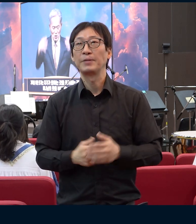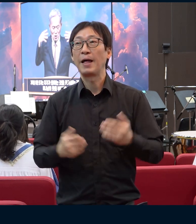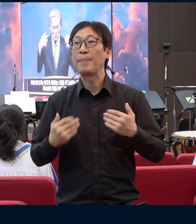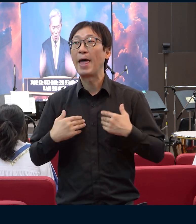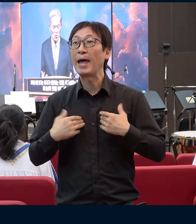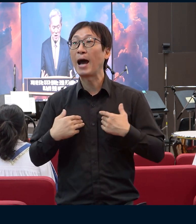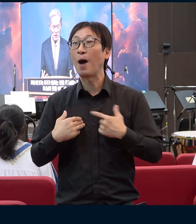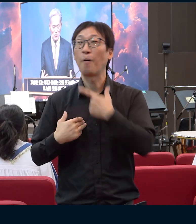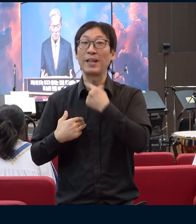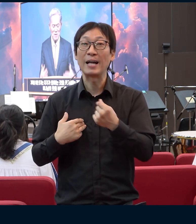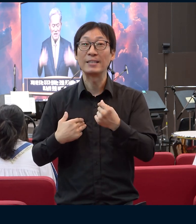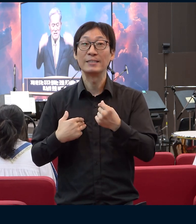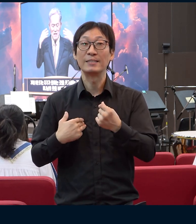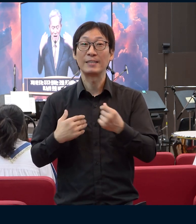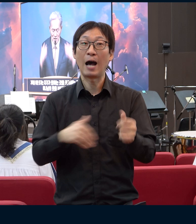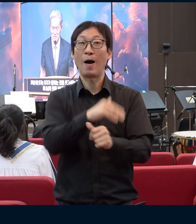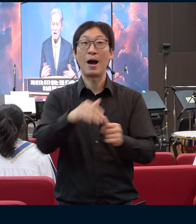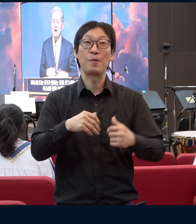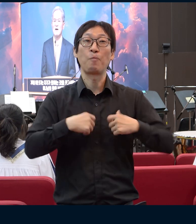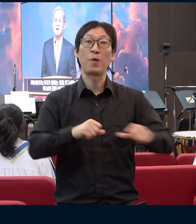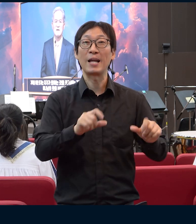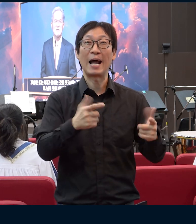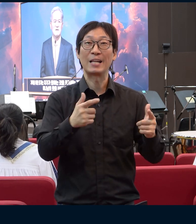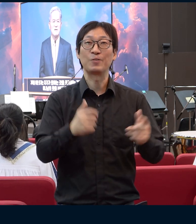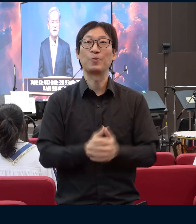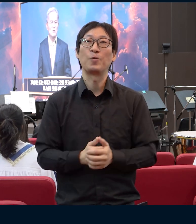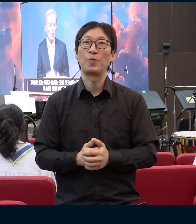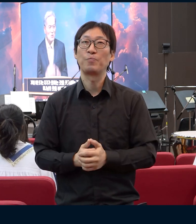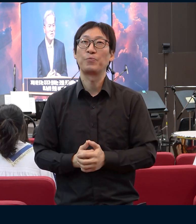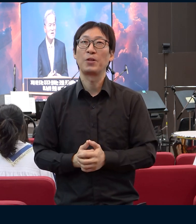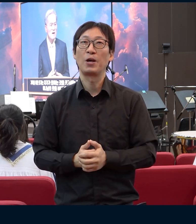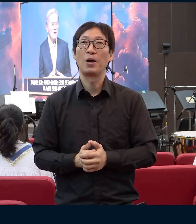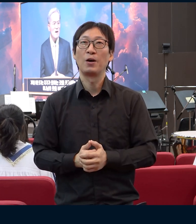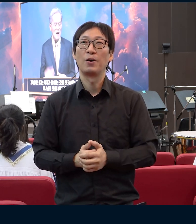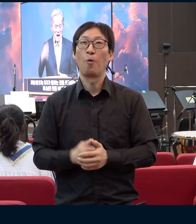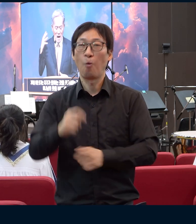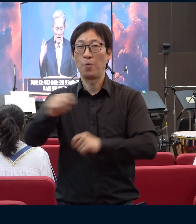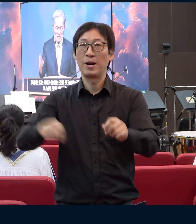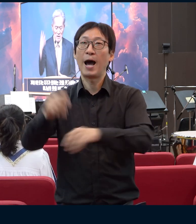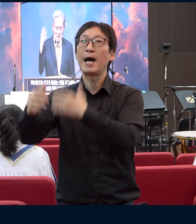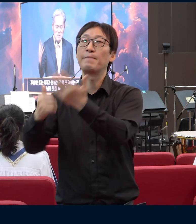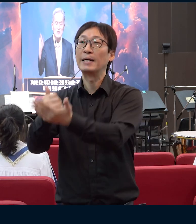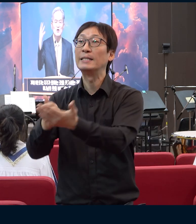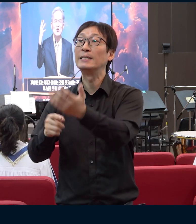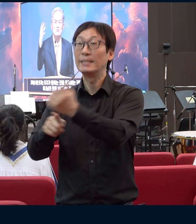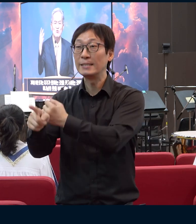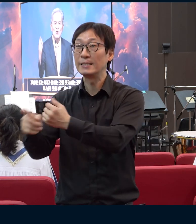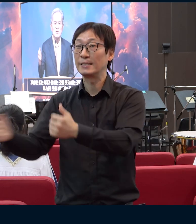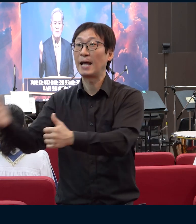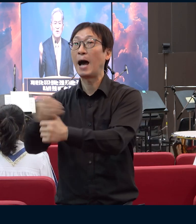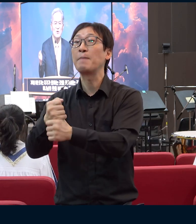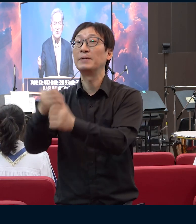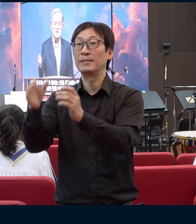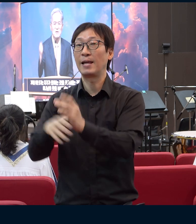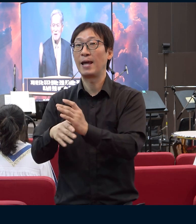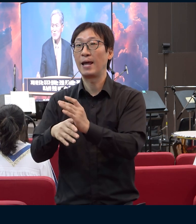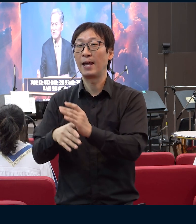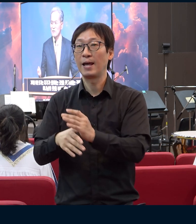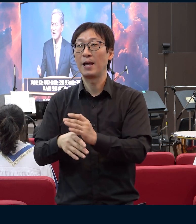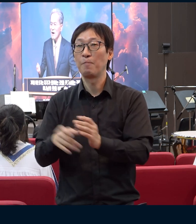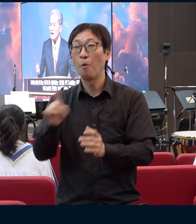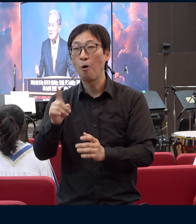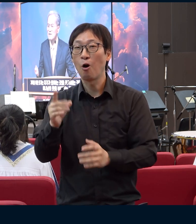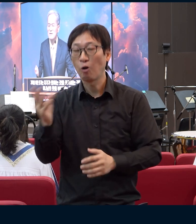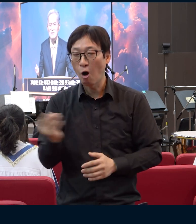자기가 원하는 것을 포기하는 것만이 아니라 동시에 하나님의 뜻을 부여잡는